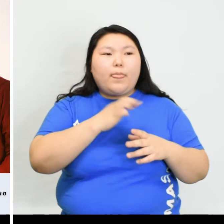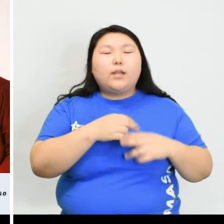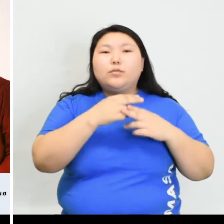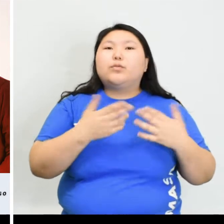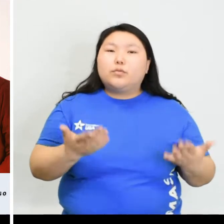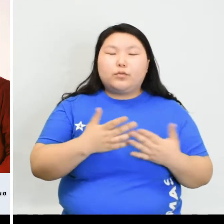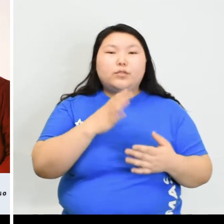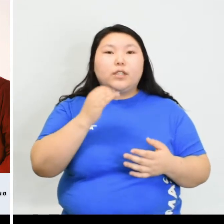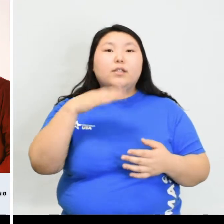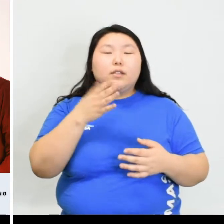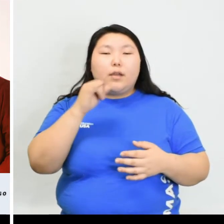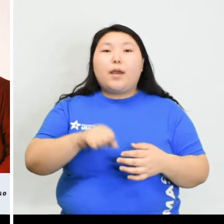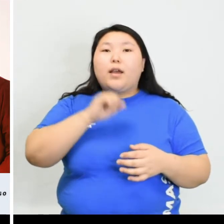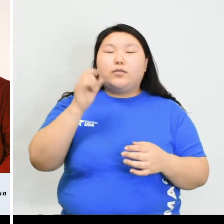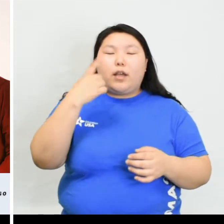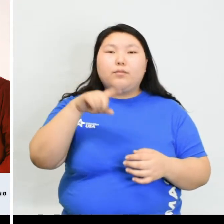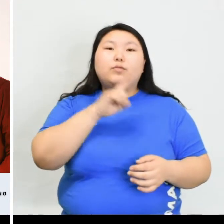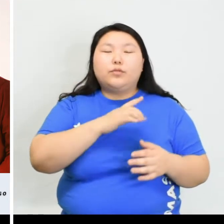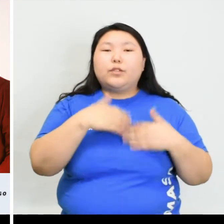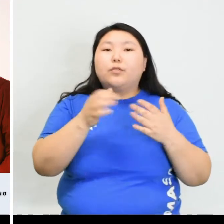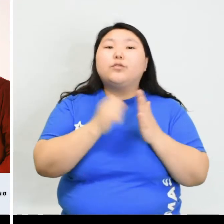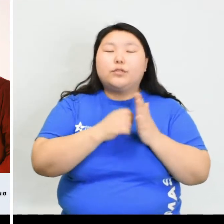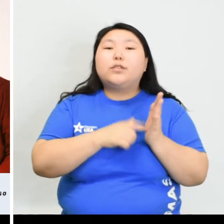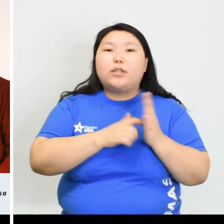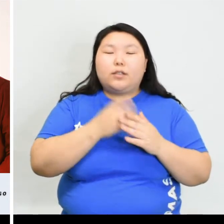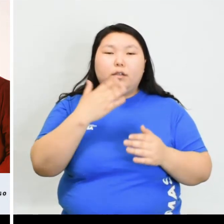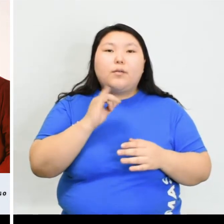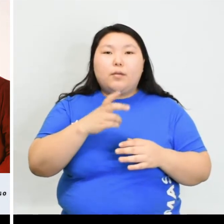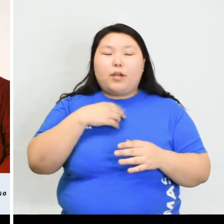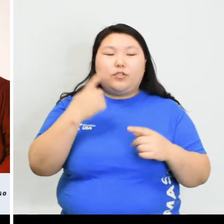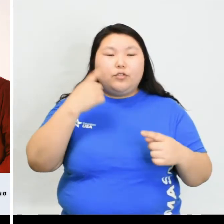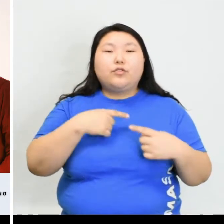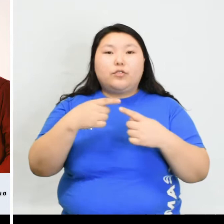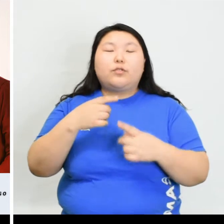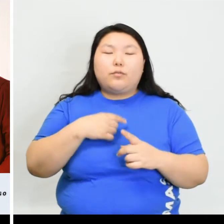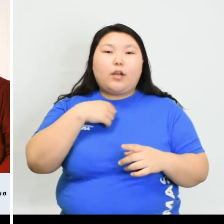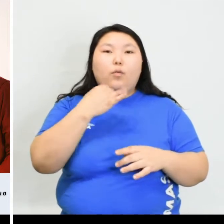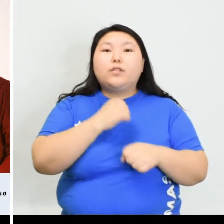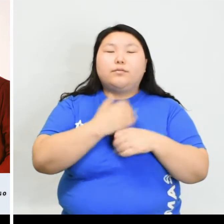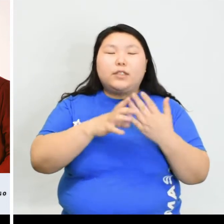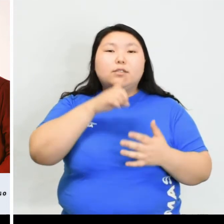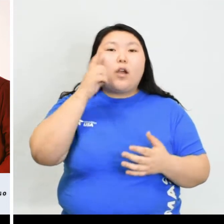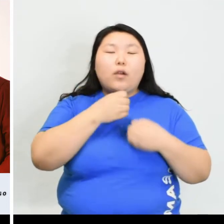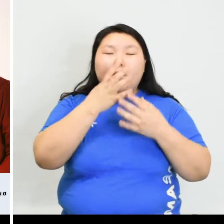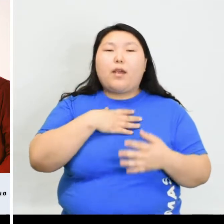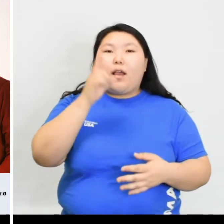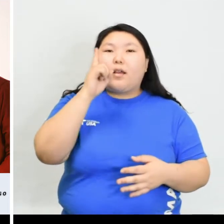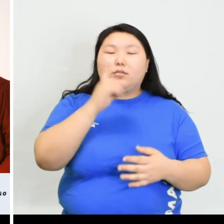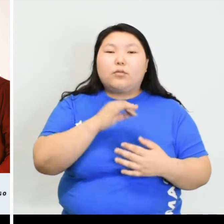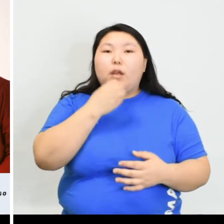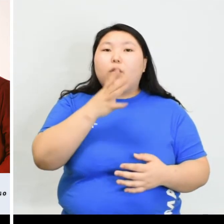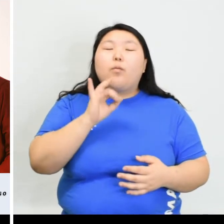вэ гэсэн тэр асуулт хамгийн түрүүнд тавих хэрэгтэй гэдэг л тийм үйл чиглэл манайх үйл ажиллагаа юм болж байна. залуучууд хэлэх миний ганц хэлэх юм